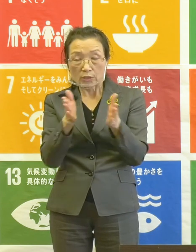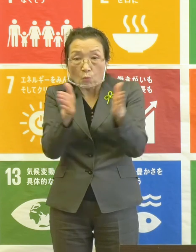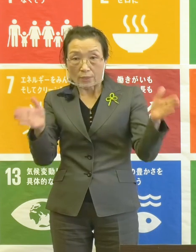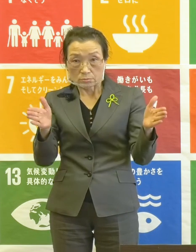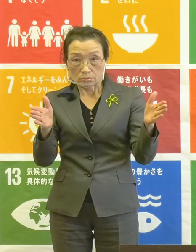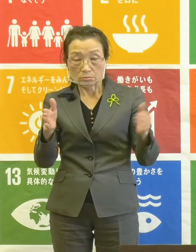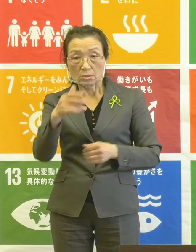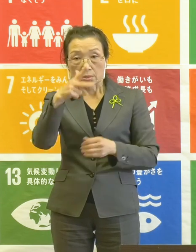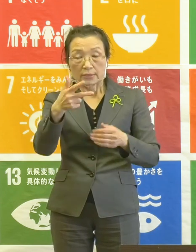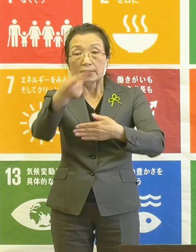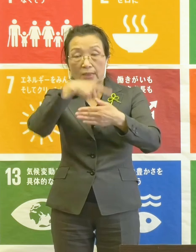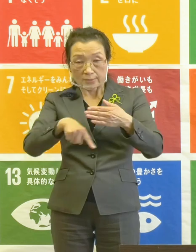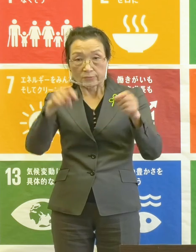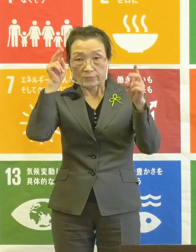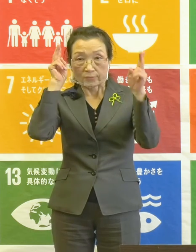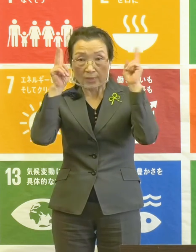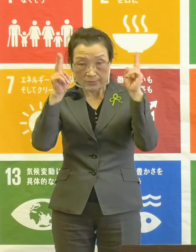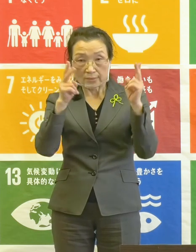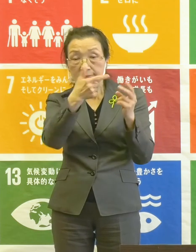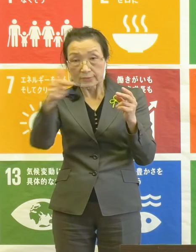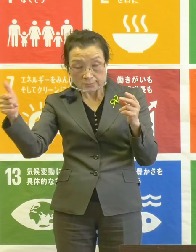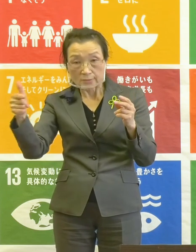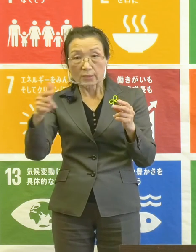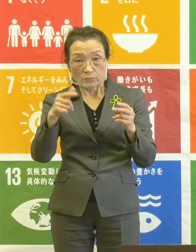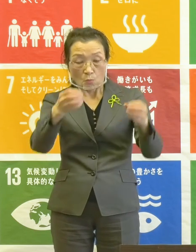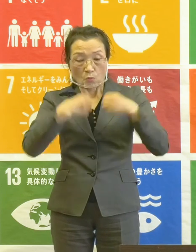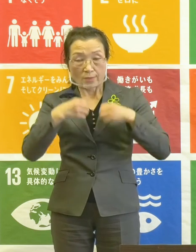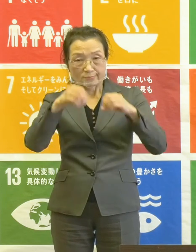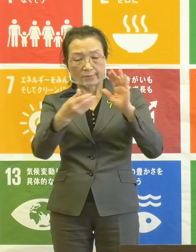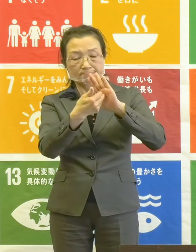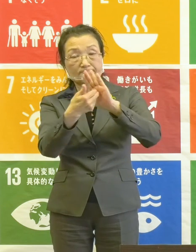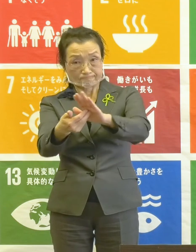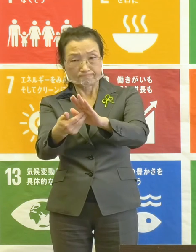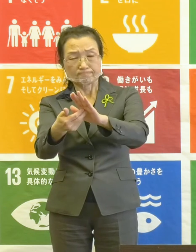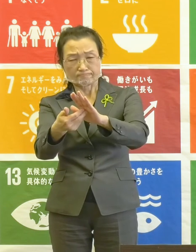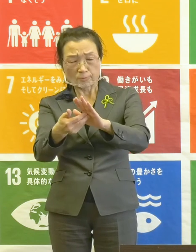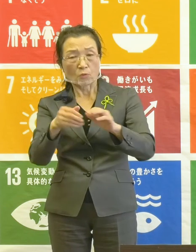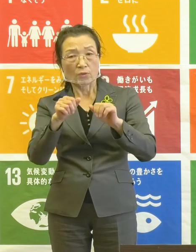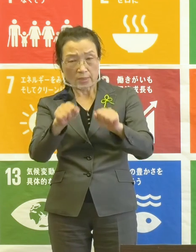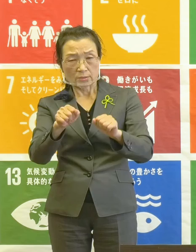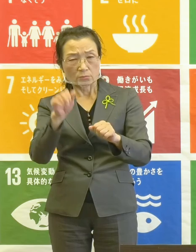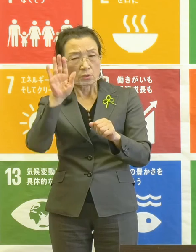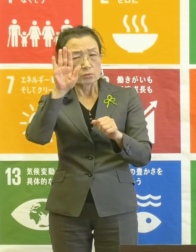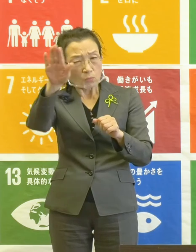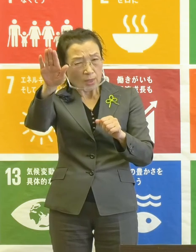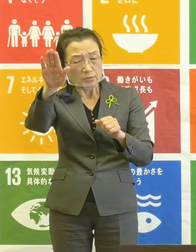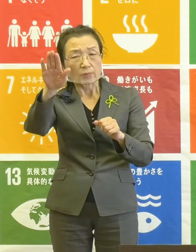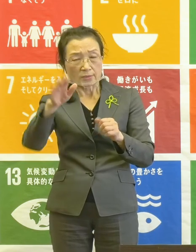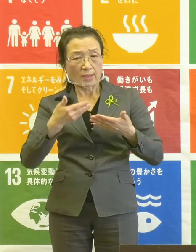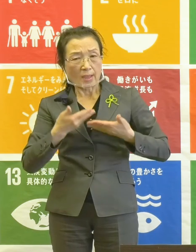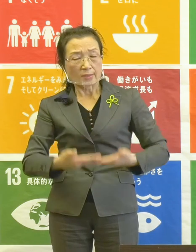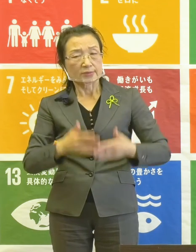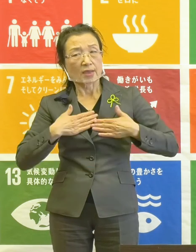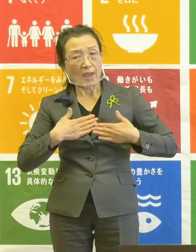業者が的確に感染拡大の防止策を行い、将来に向けて安全安